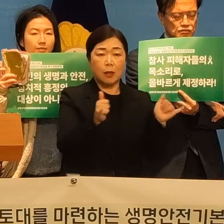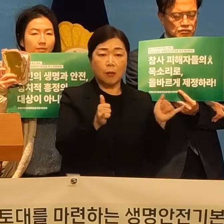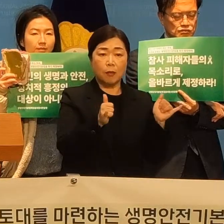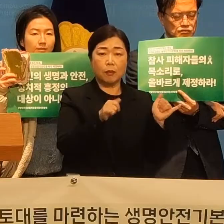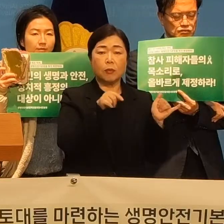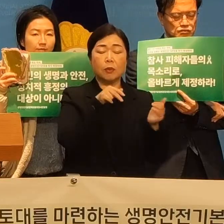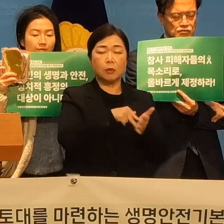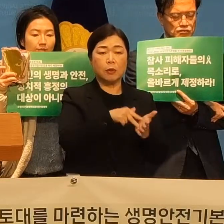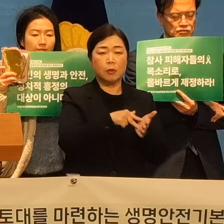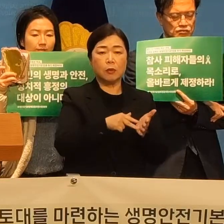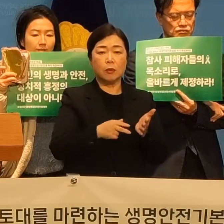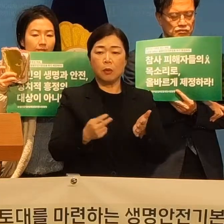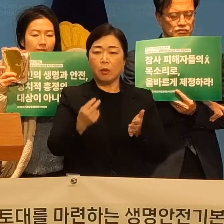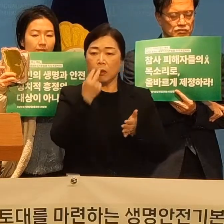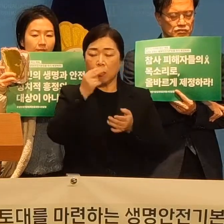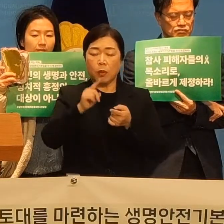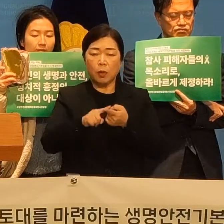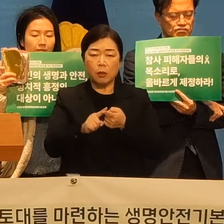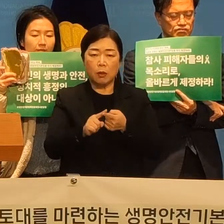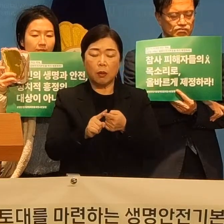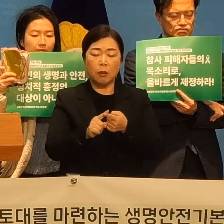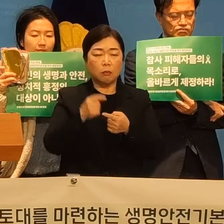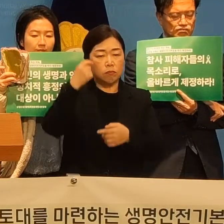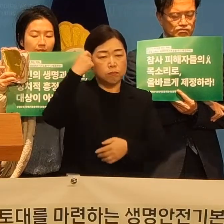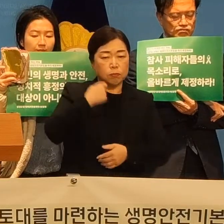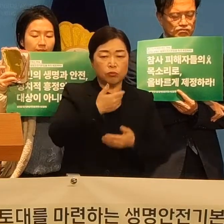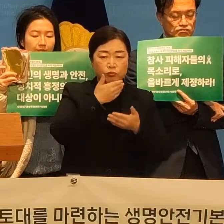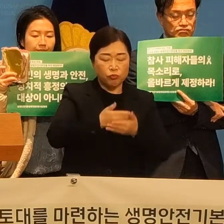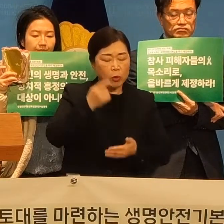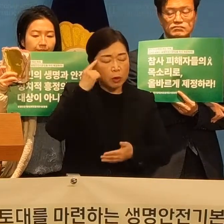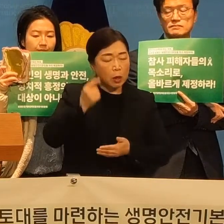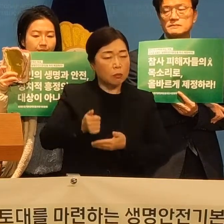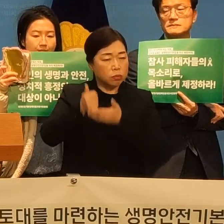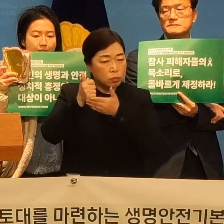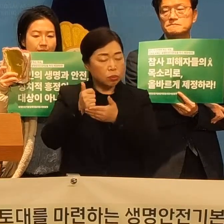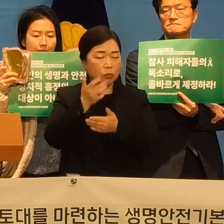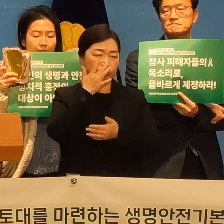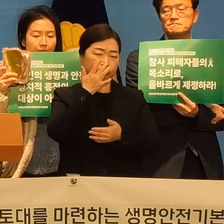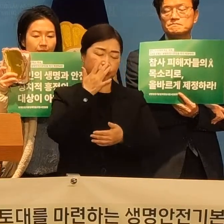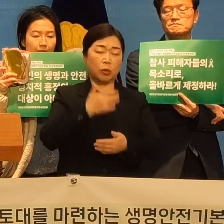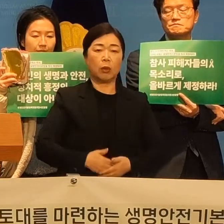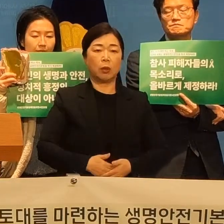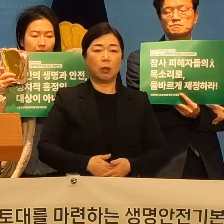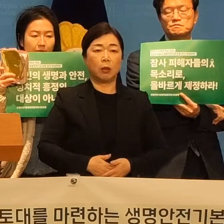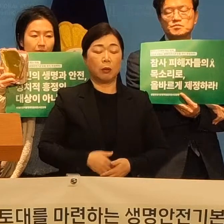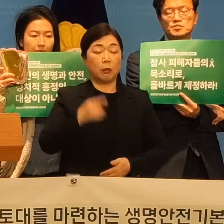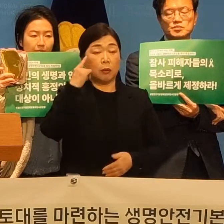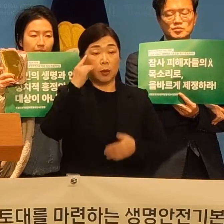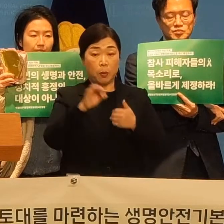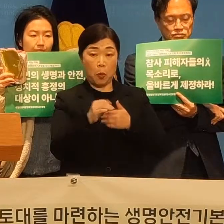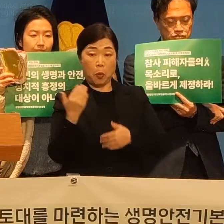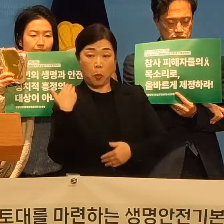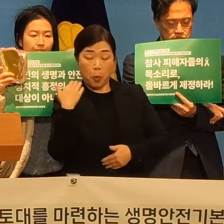생명에 대한 감수성이 얼마나 형편없는가를 한강버스에서 다시금 확인했습니다.